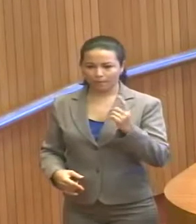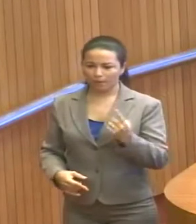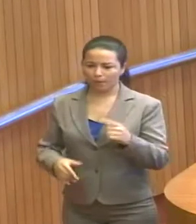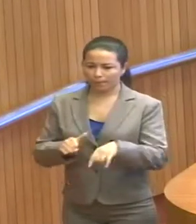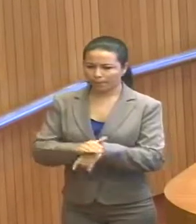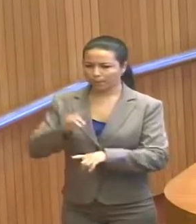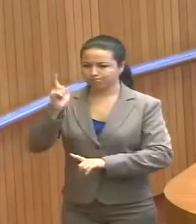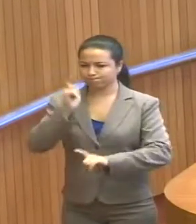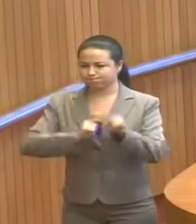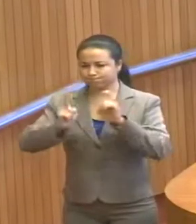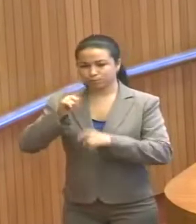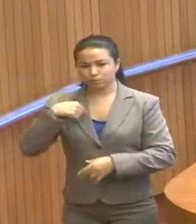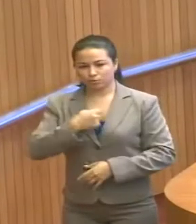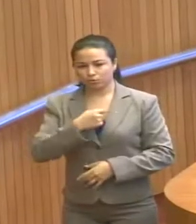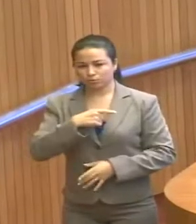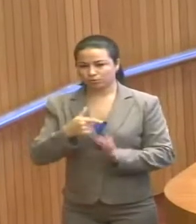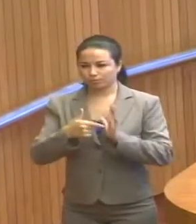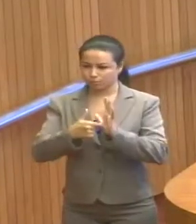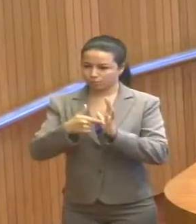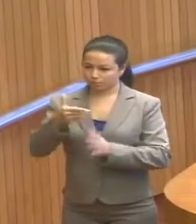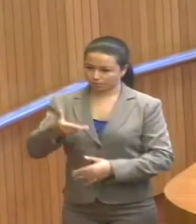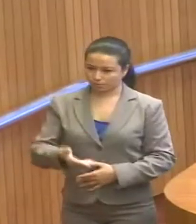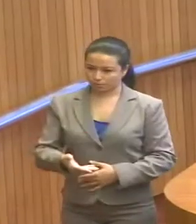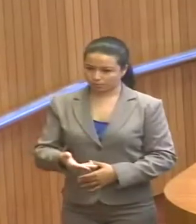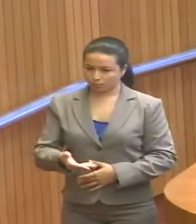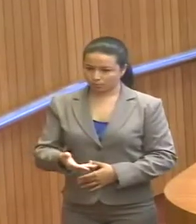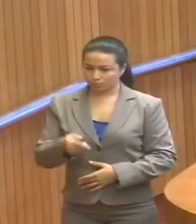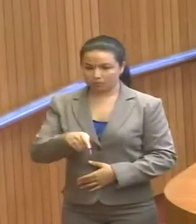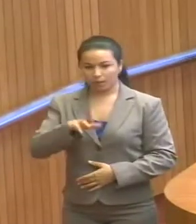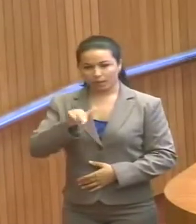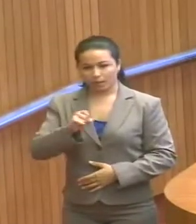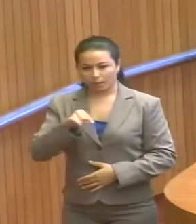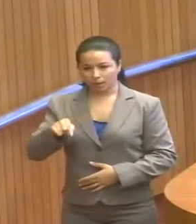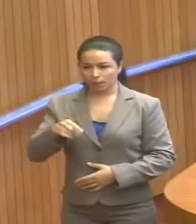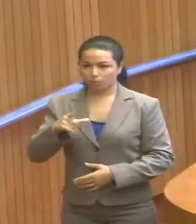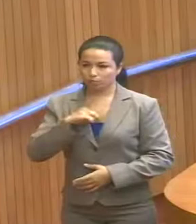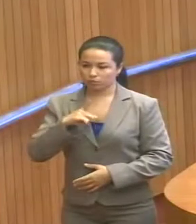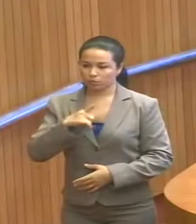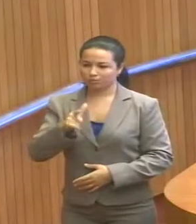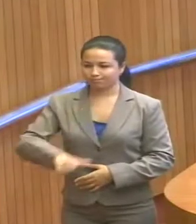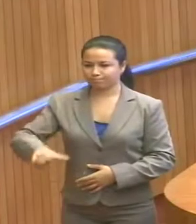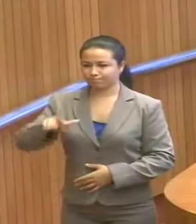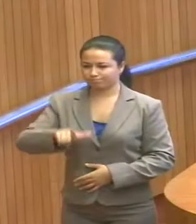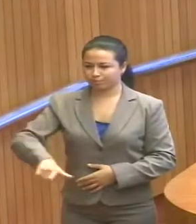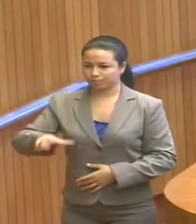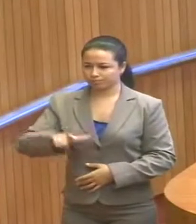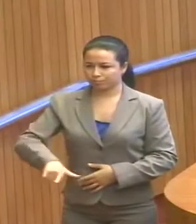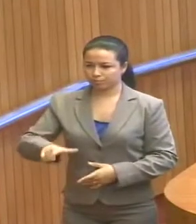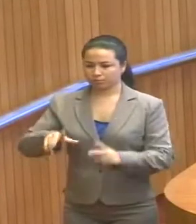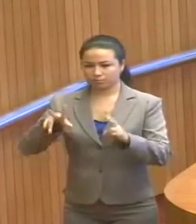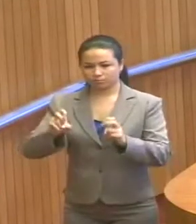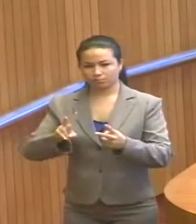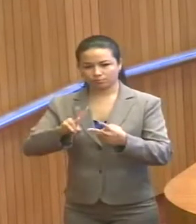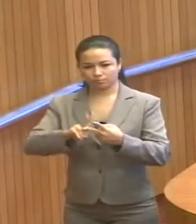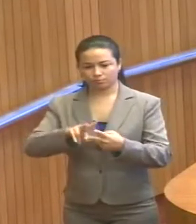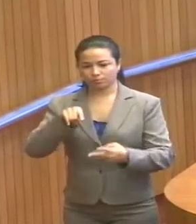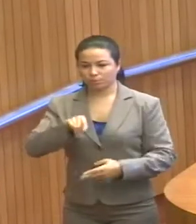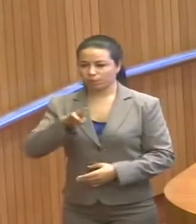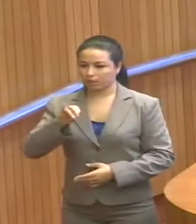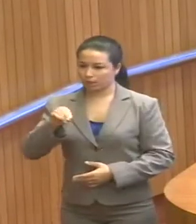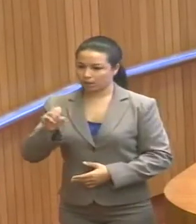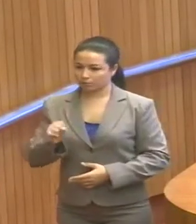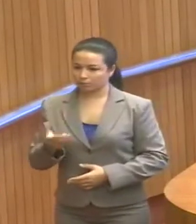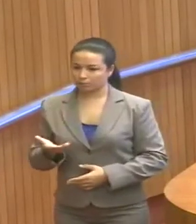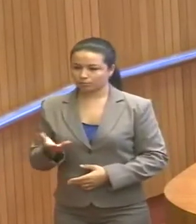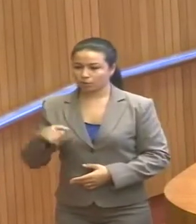grandes preocupações que a gente tem apresentado aqui, há rebeliões de uma forma rotineira no sistema prisional, os